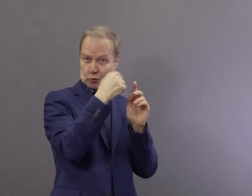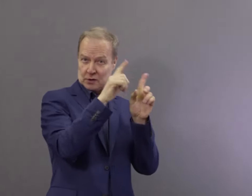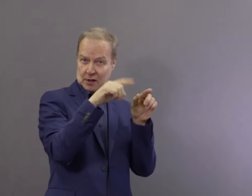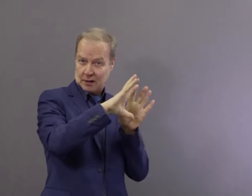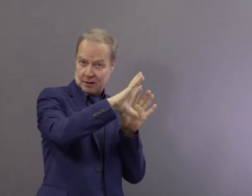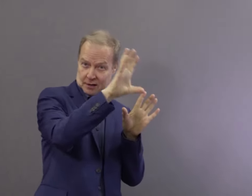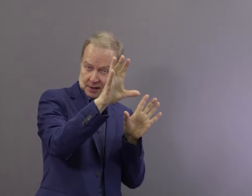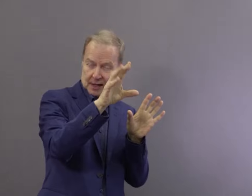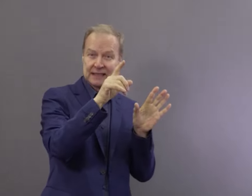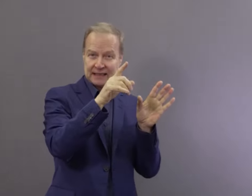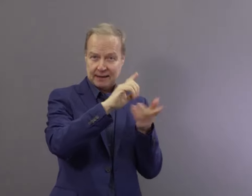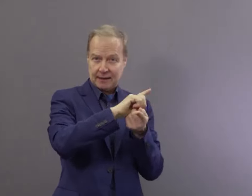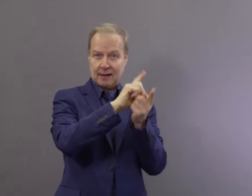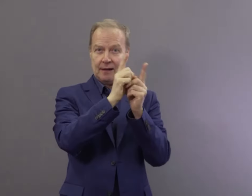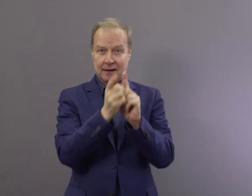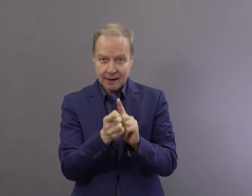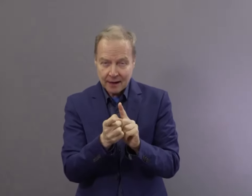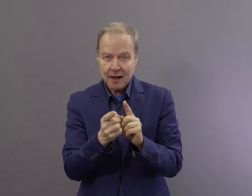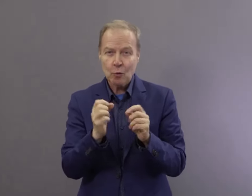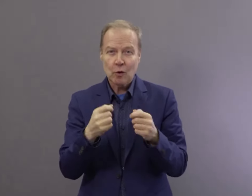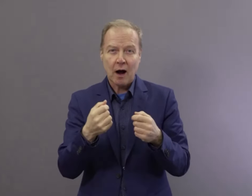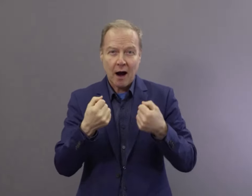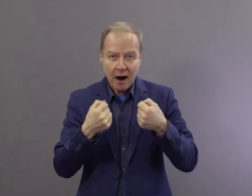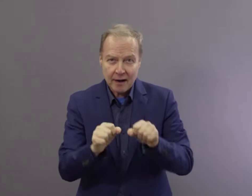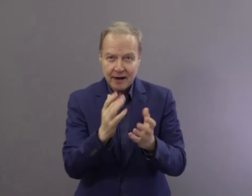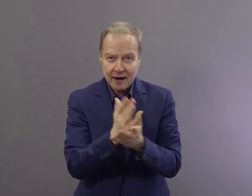ohjelma, tärkeä asiakirja.